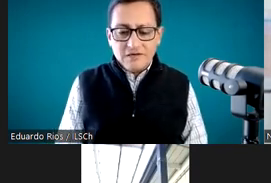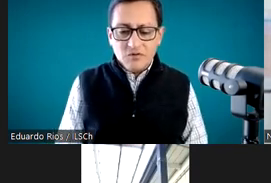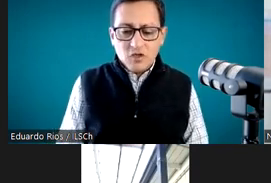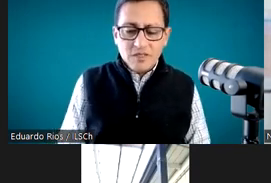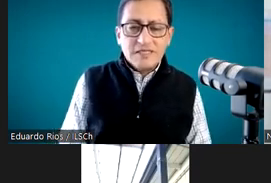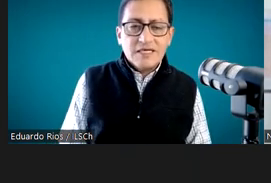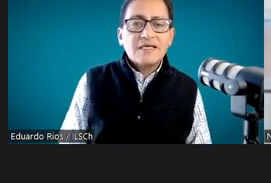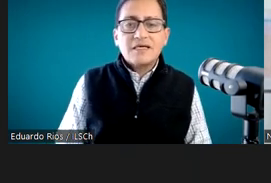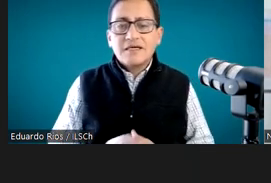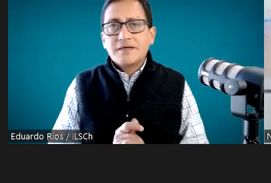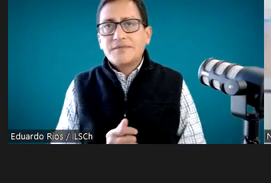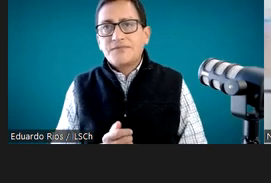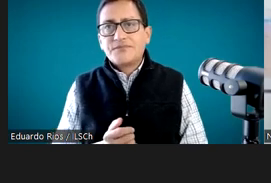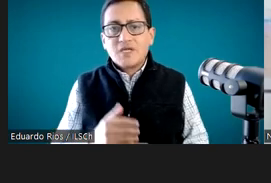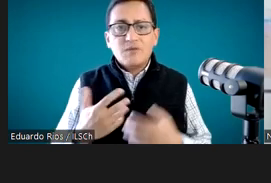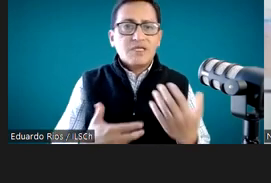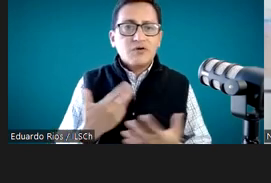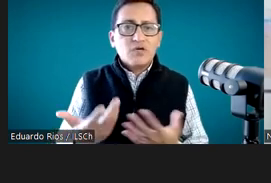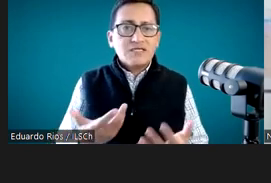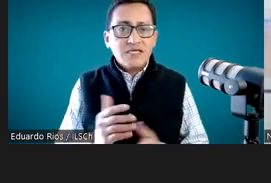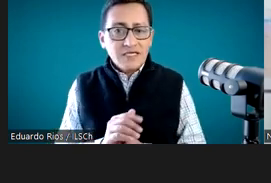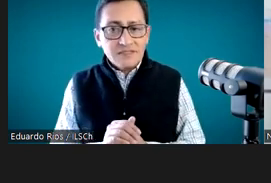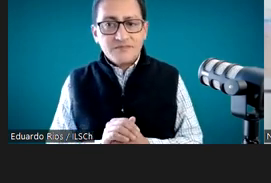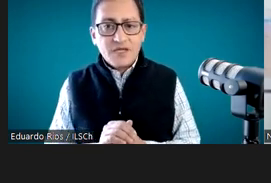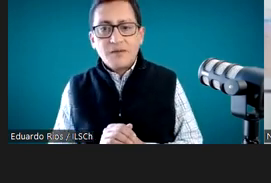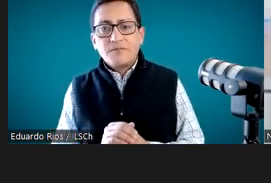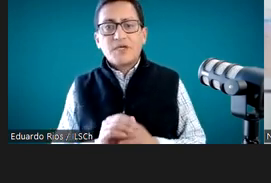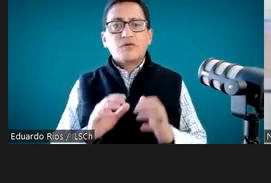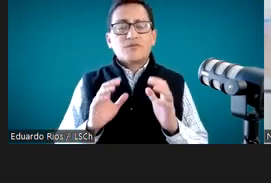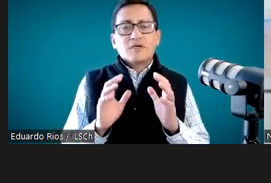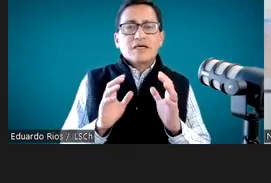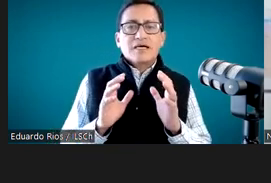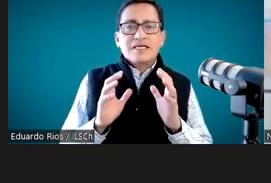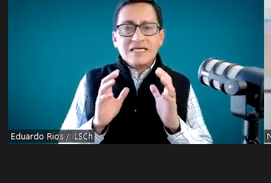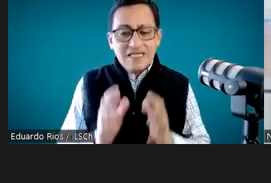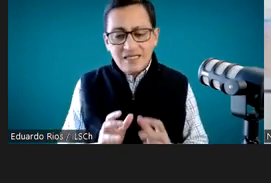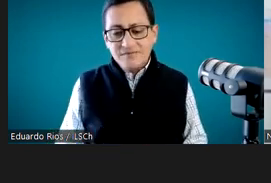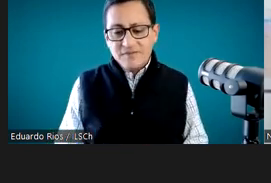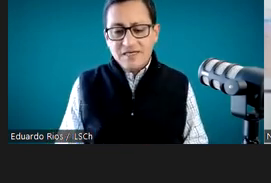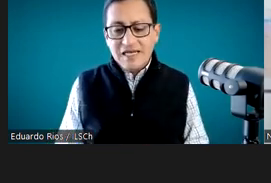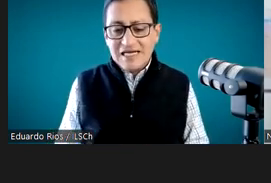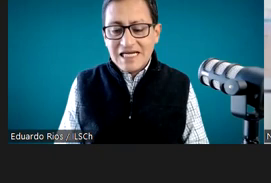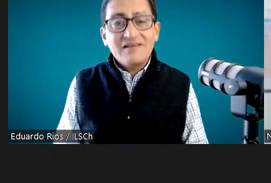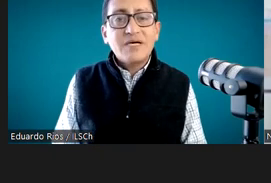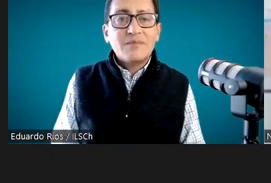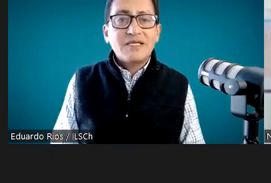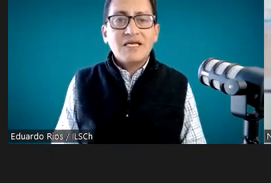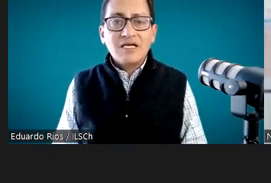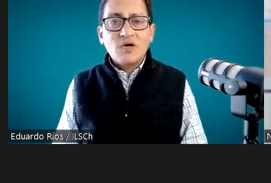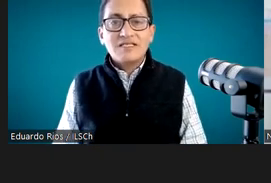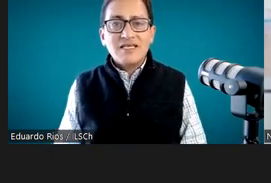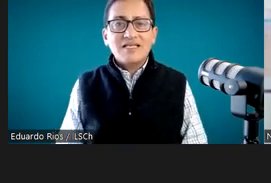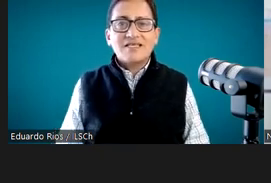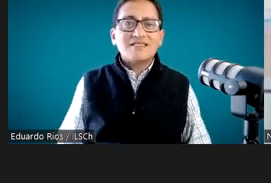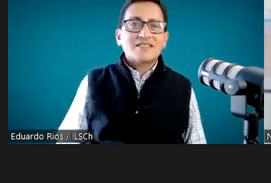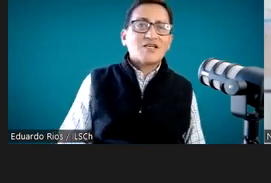Lo que acabamos de comentar es que hemos aprendido algunas señas, pero en realidad la clave para aprender